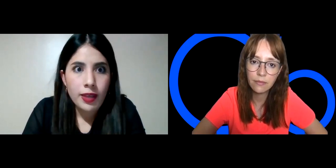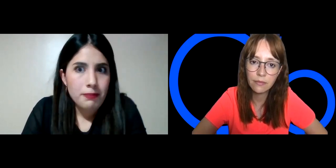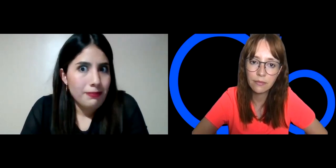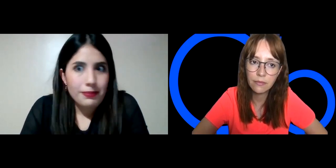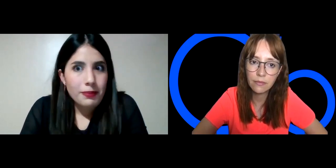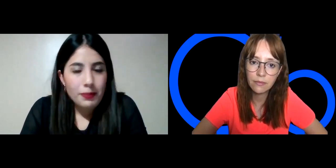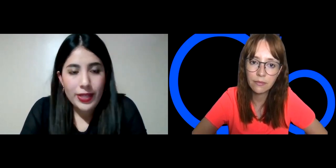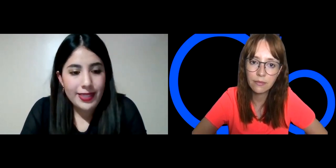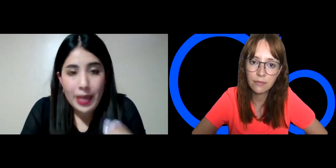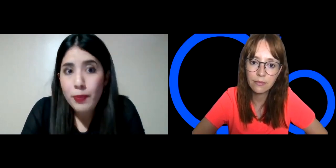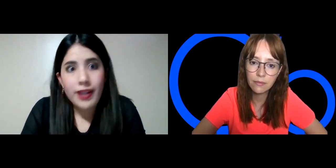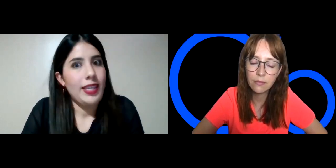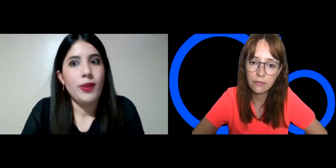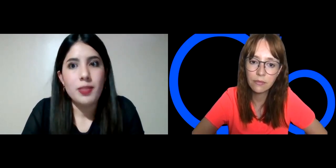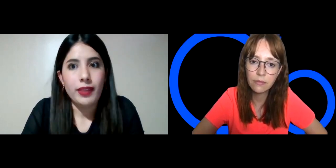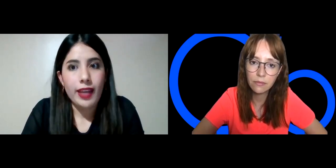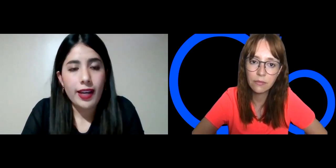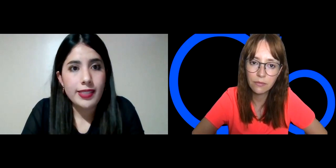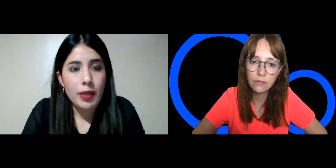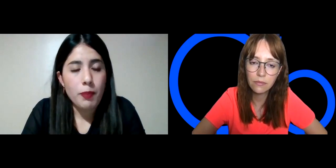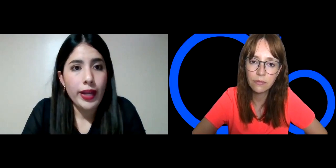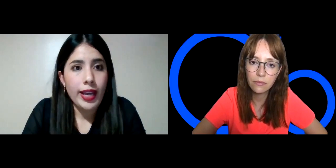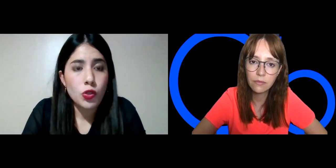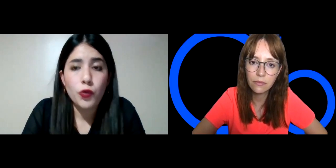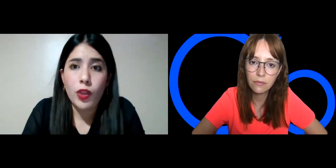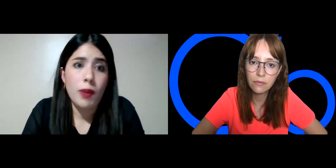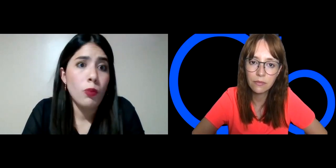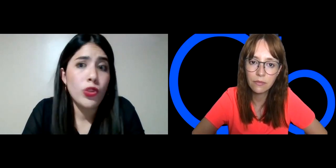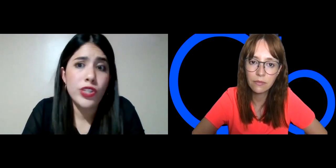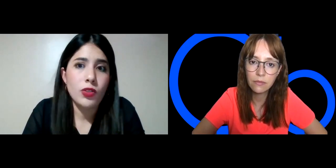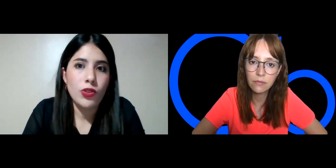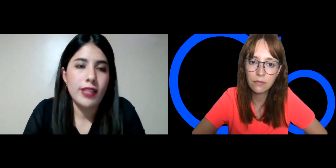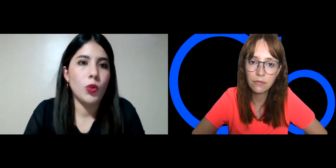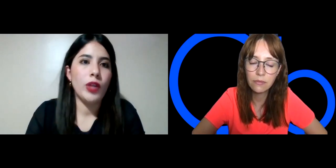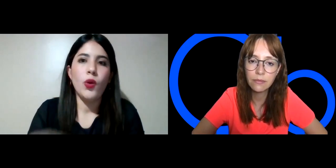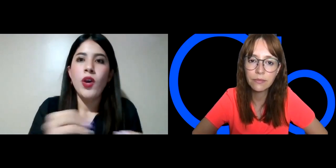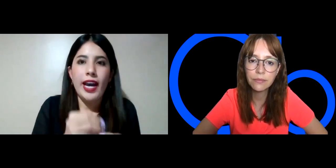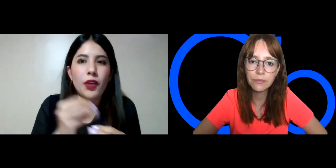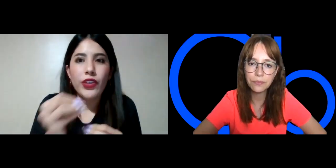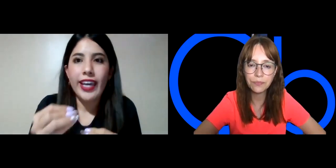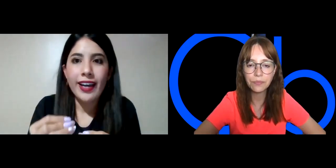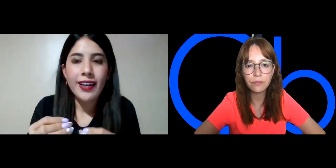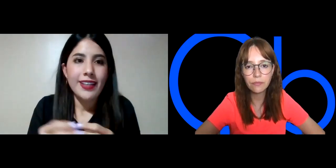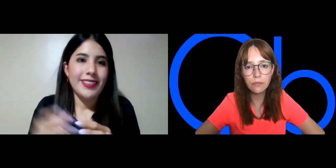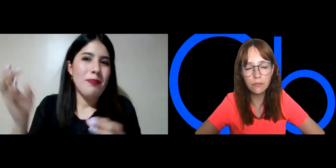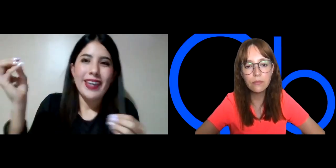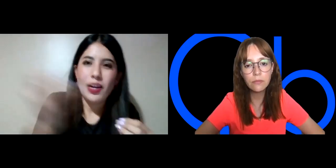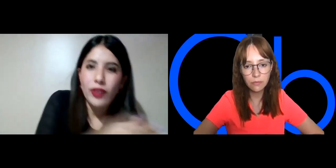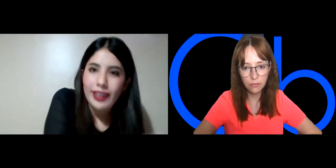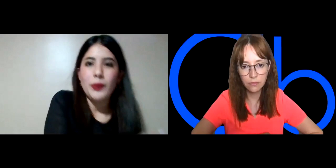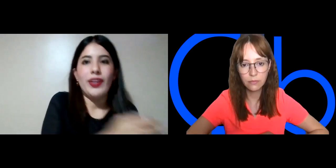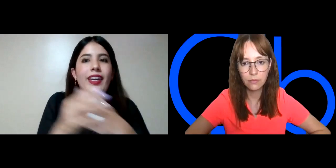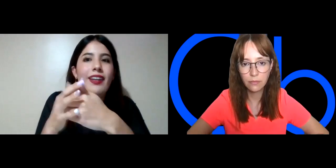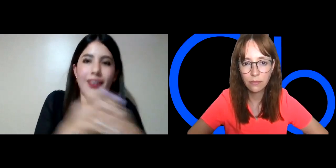discapacidad pues siempre han estado en desventaja, siempre han sufrido de muchas cosas y cuando algo llega, siempre hay algo